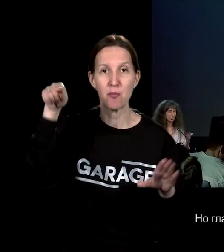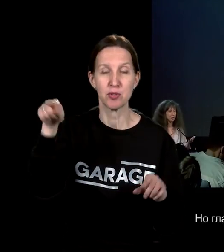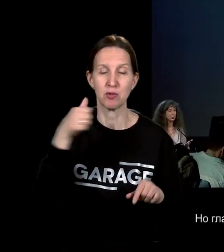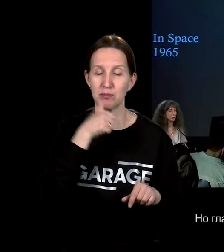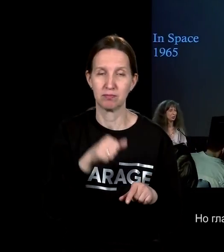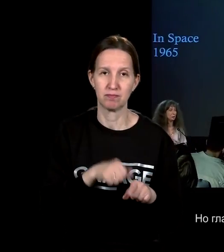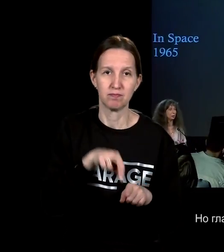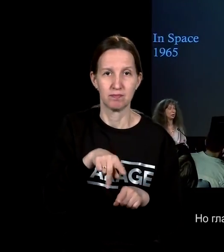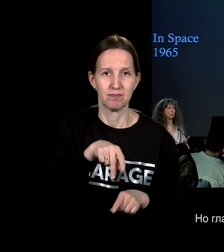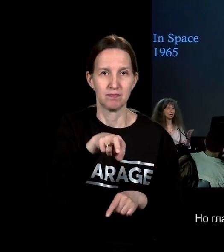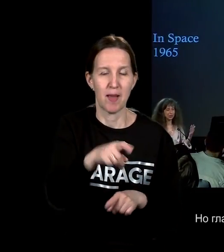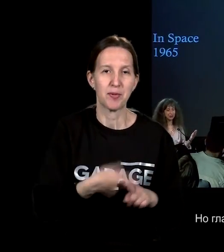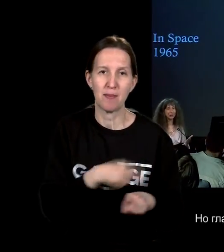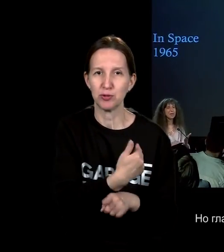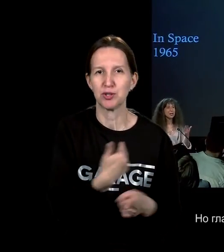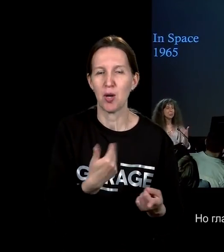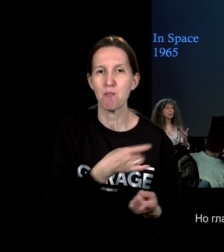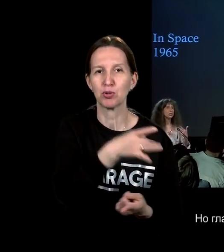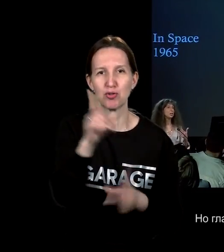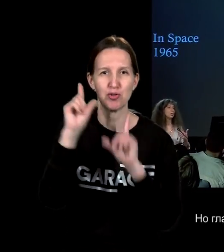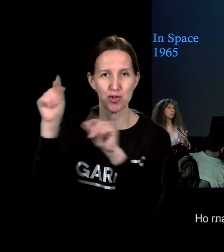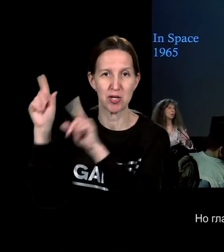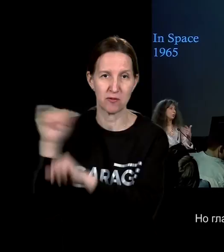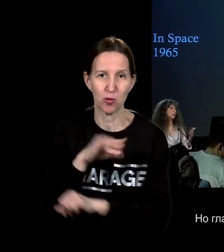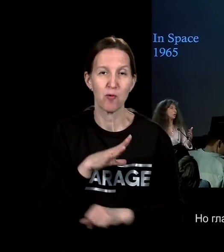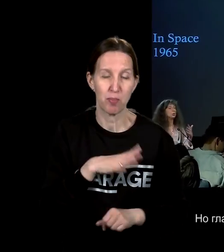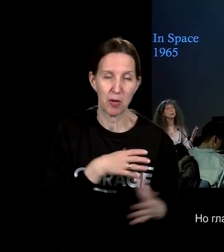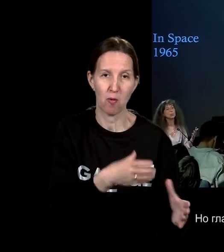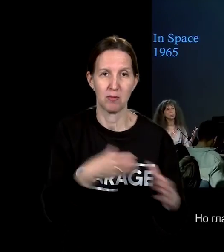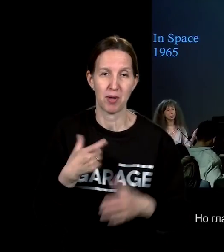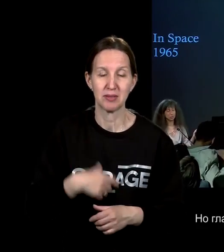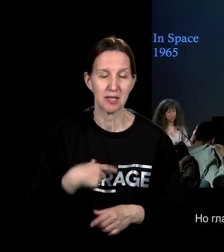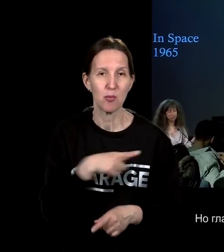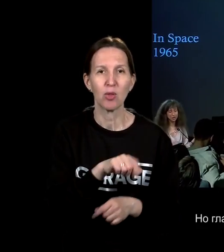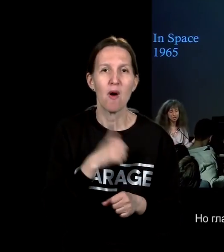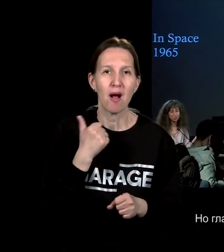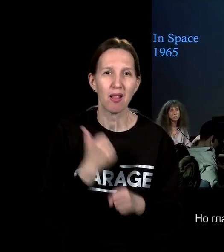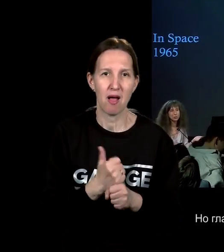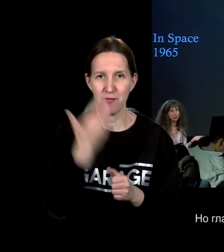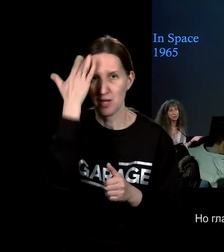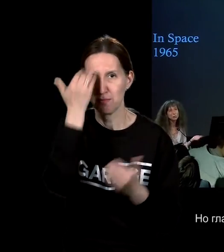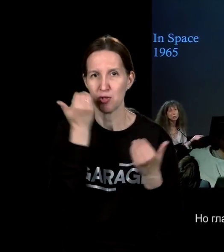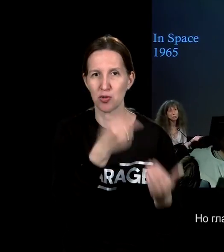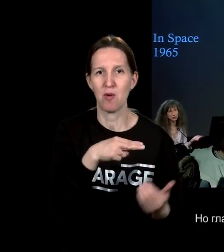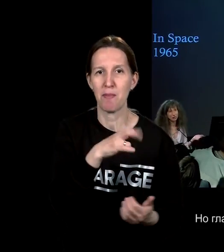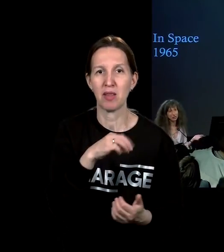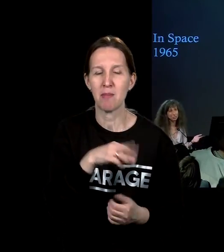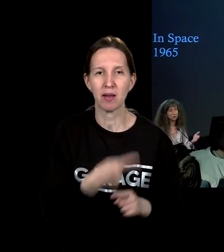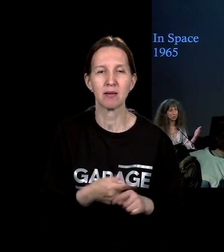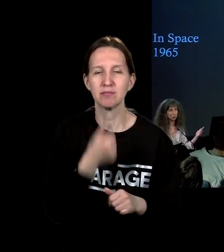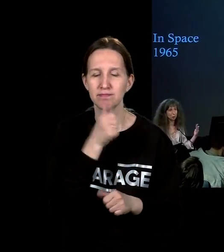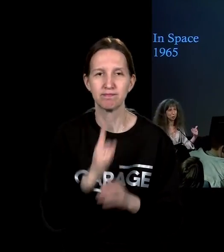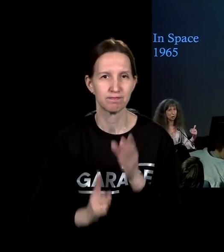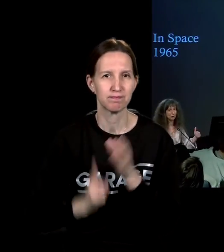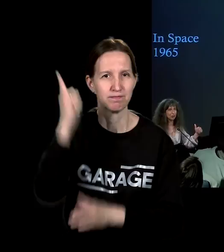потому что путешествия все-таки происходили. Но, естественно, как бы главной мечтой Пономаренко было покорение космоса. Либо